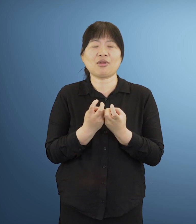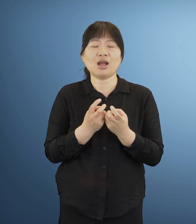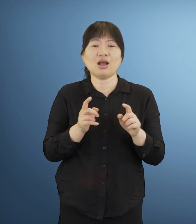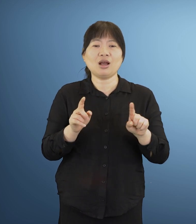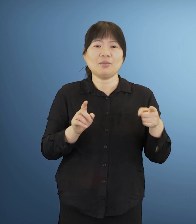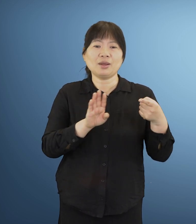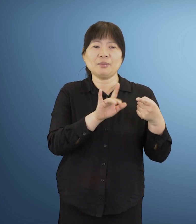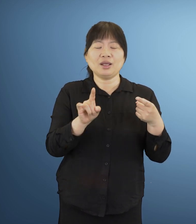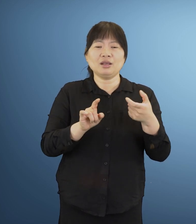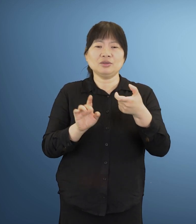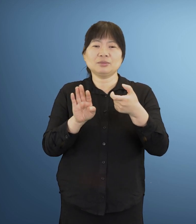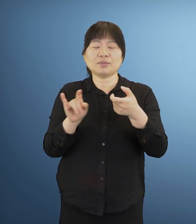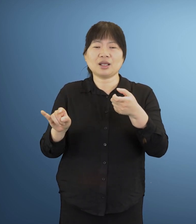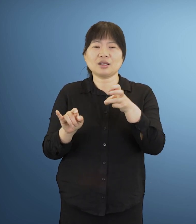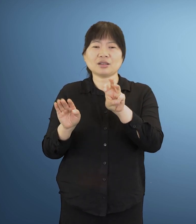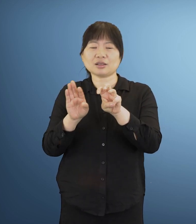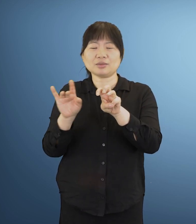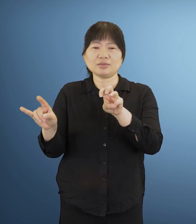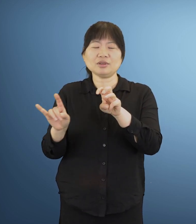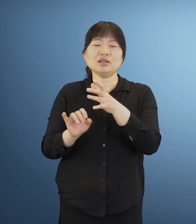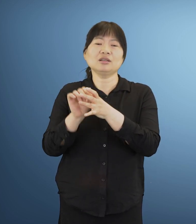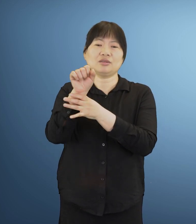100배, 60배, 30배의 결실을